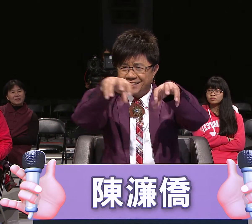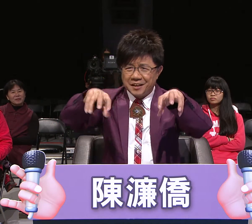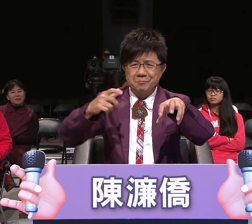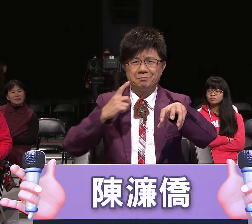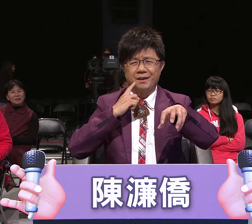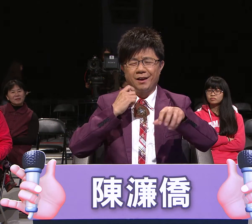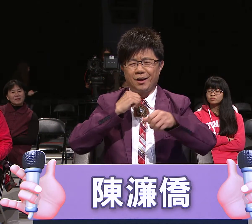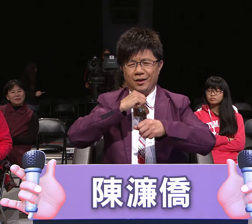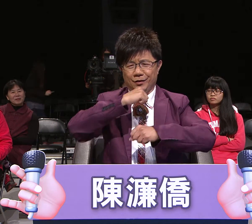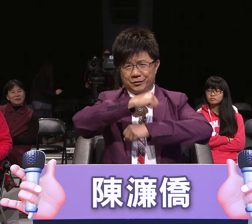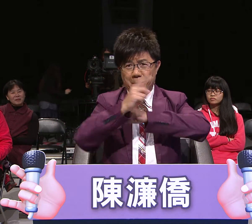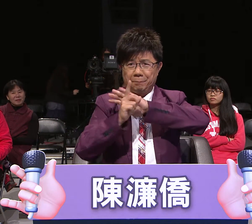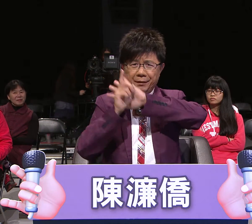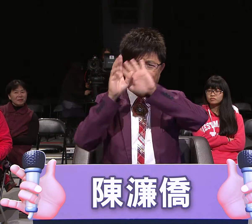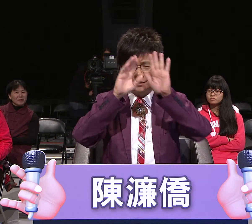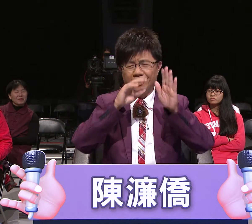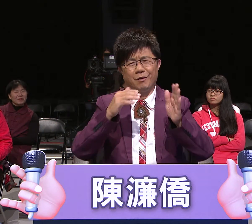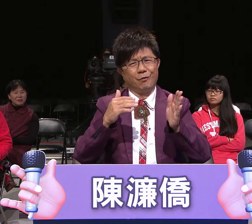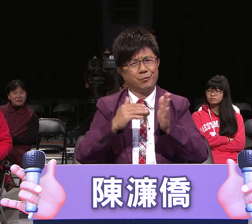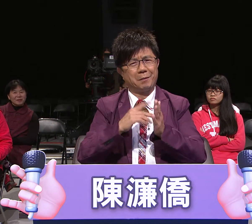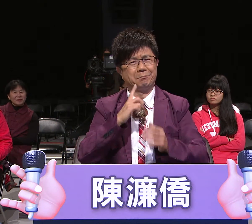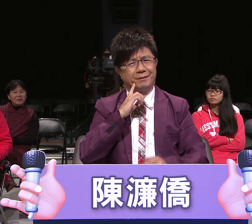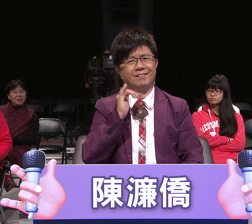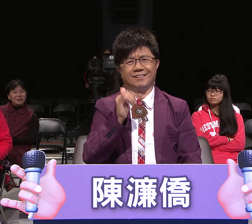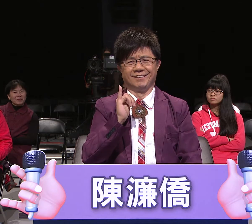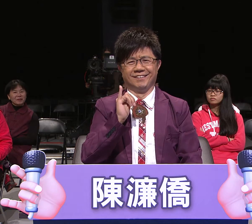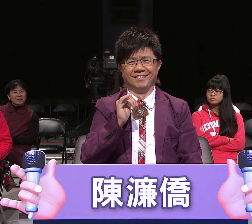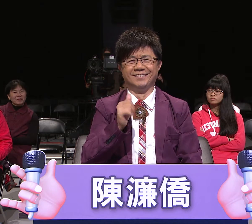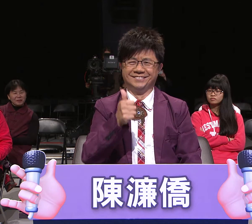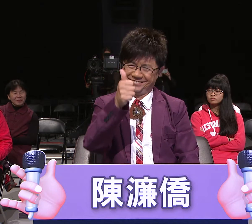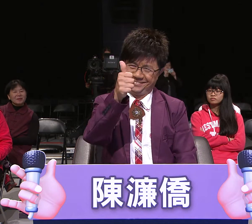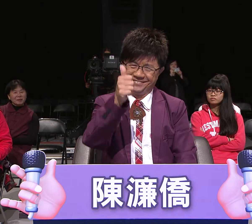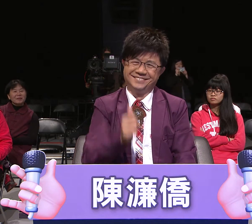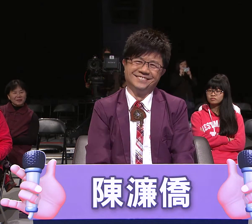其配合你的服装道具的呈现还有表情，真的很美，谢谢。